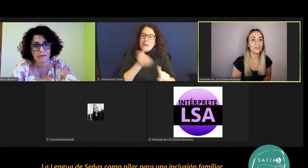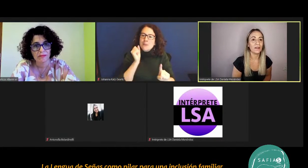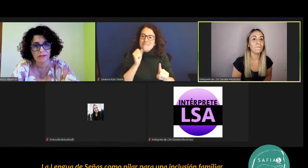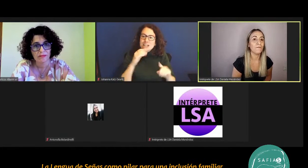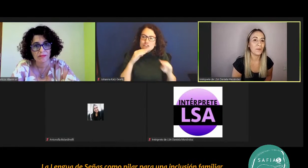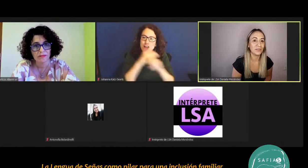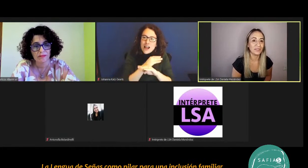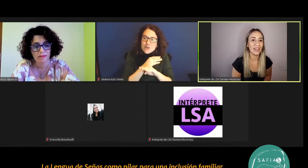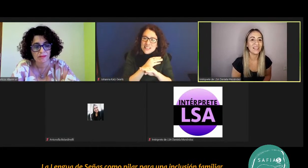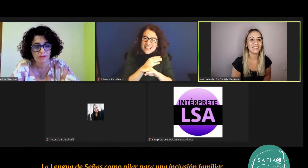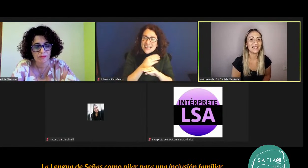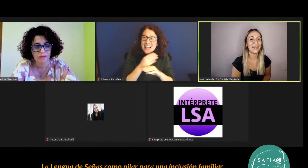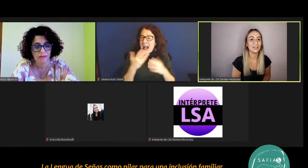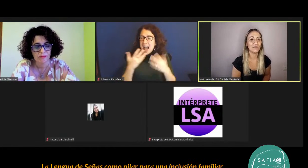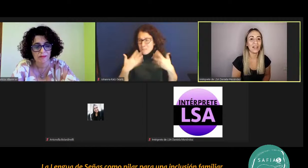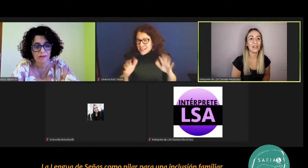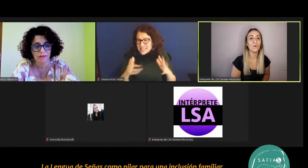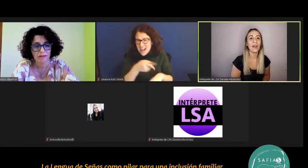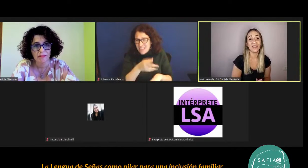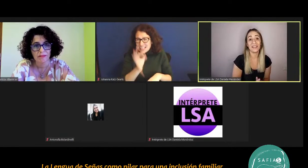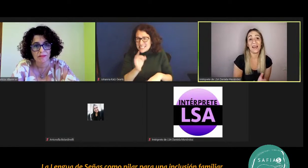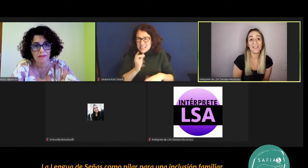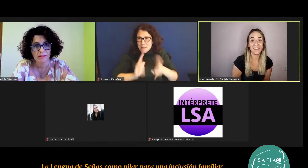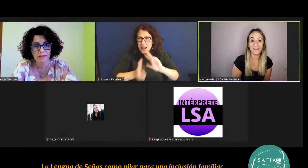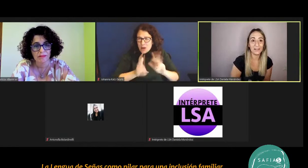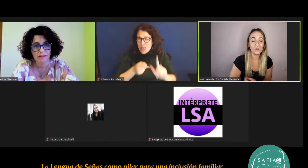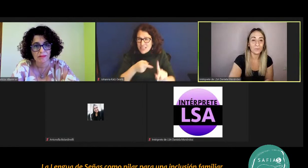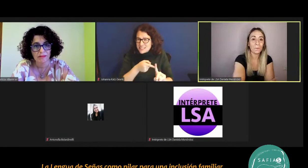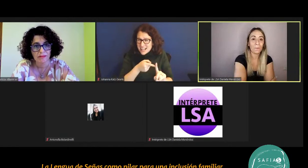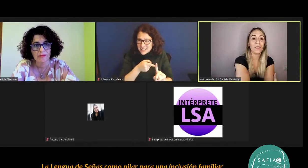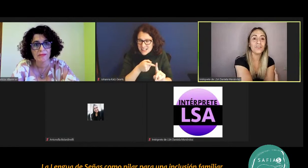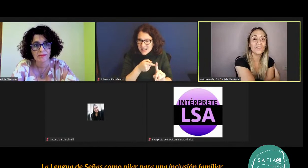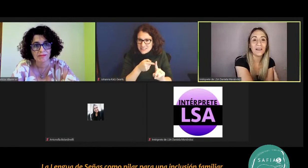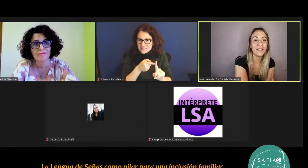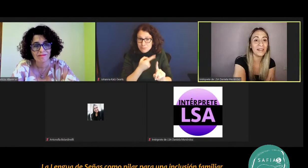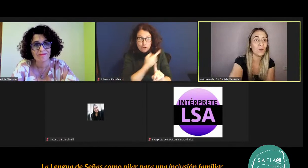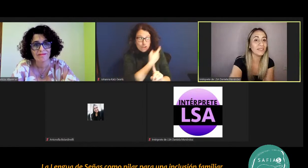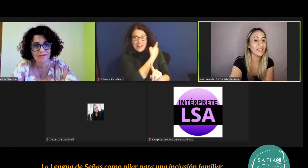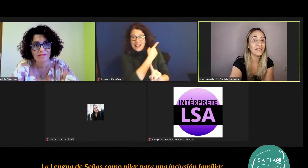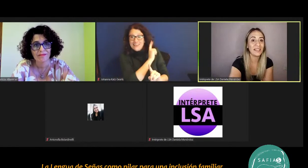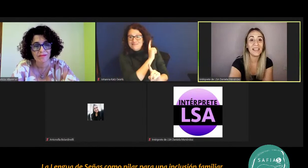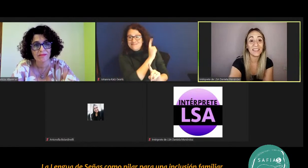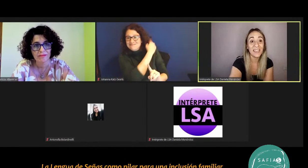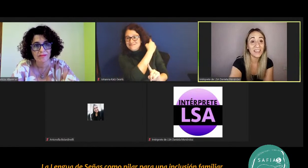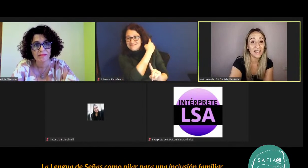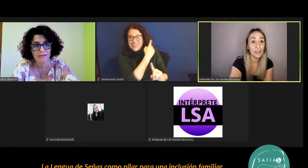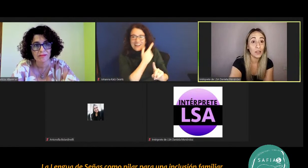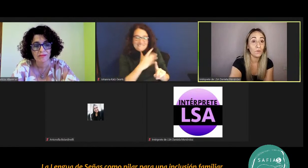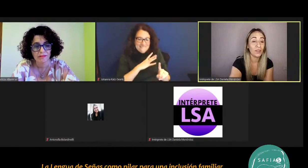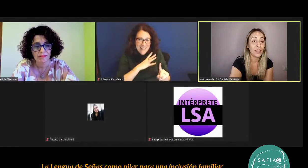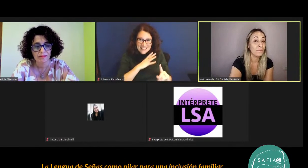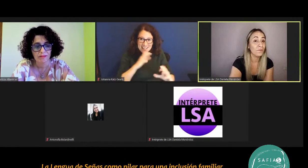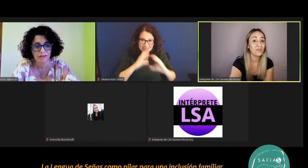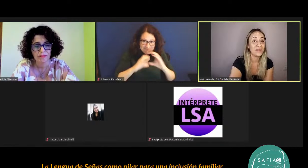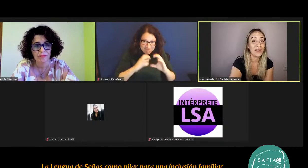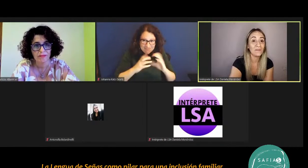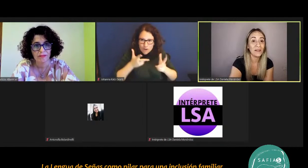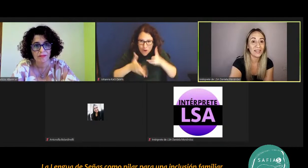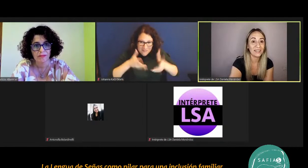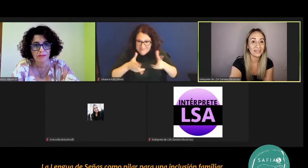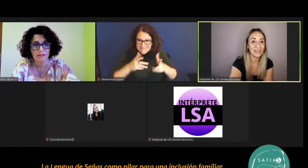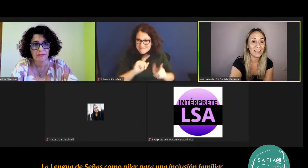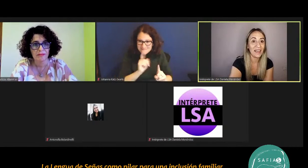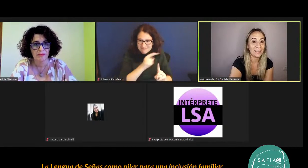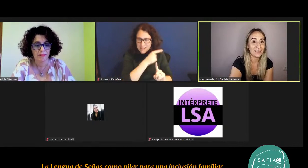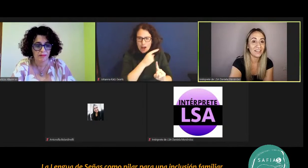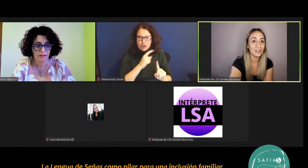Son transformados, o sea, es una lengua heredada. Ellos saben lengua de señas, la adquieren. ¿Por qué? Porque es una lengua